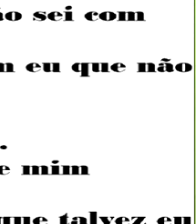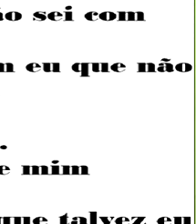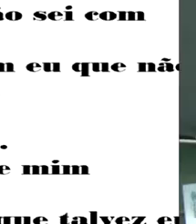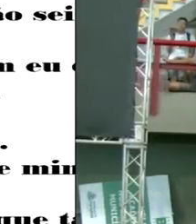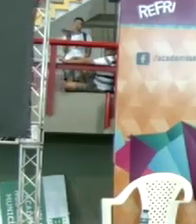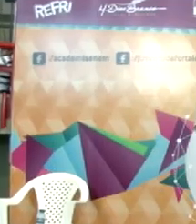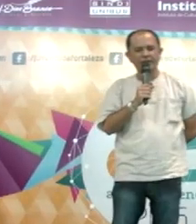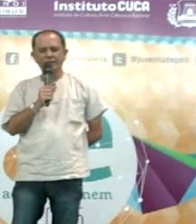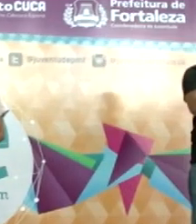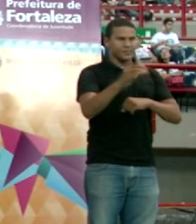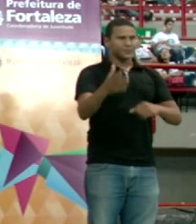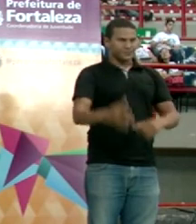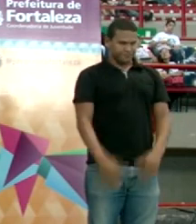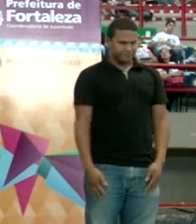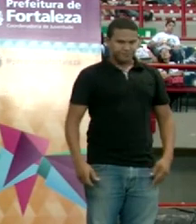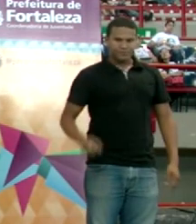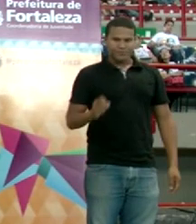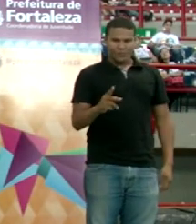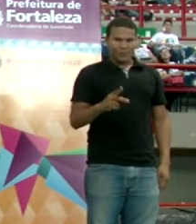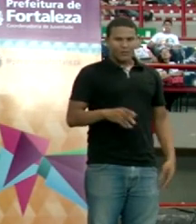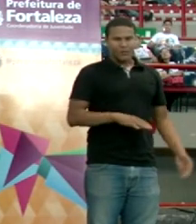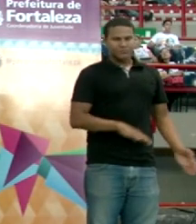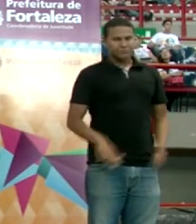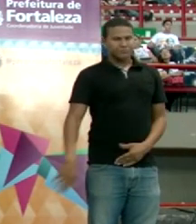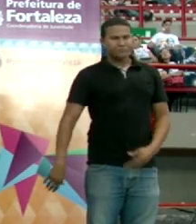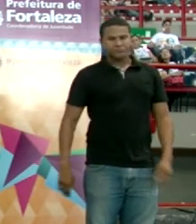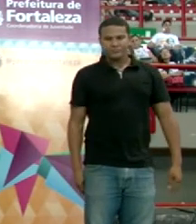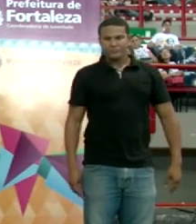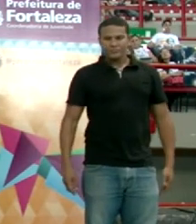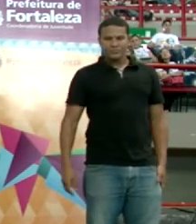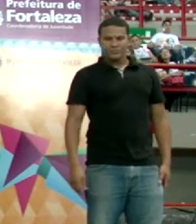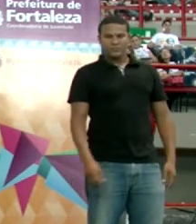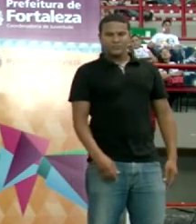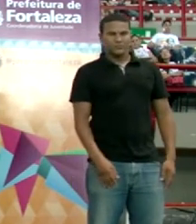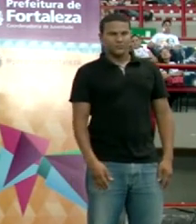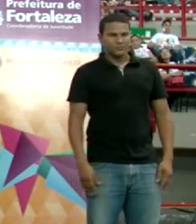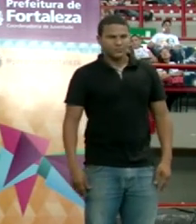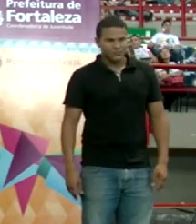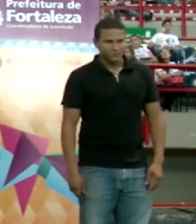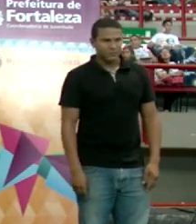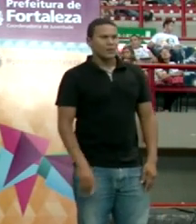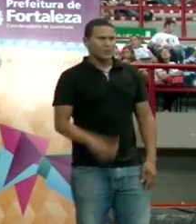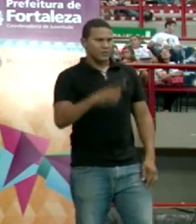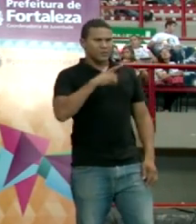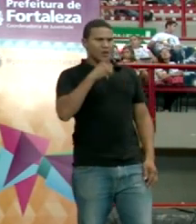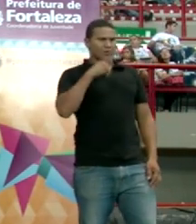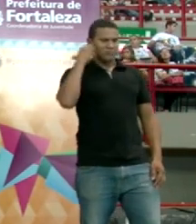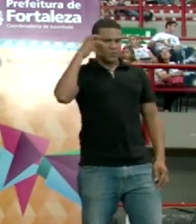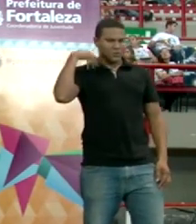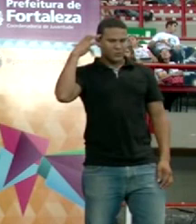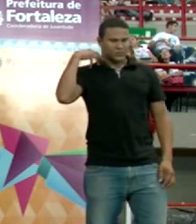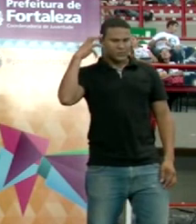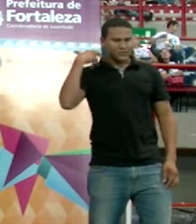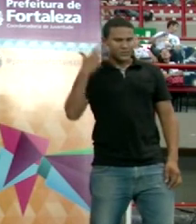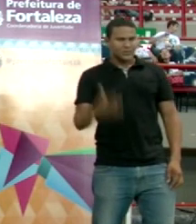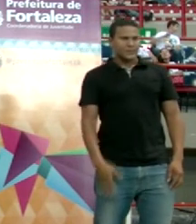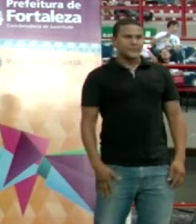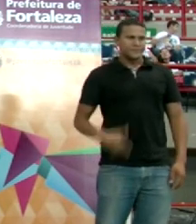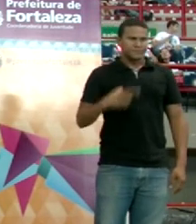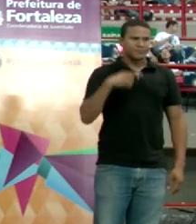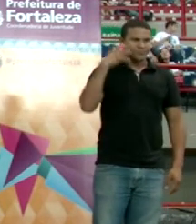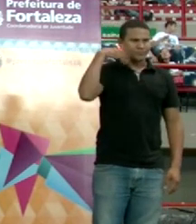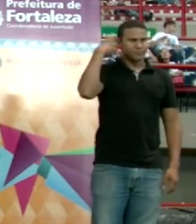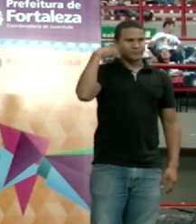da linguagem. Vamos dar uma olhadinha numa canção que mostra